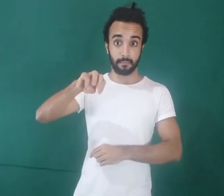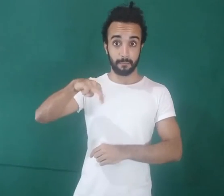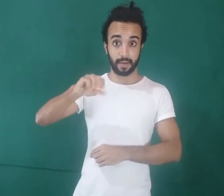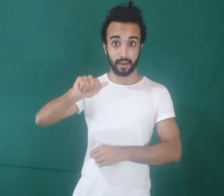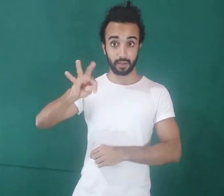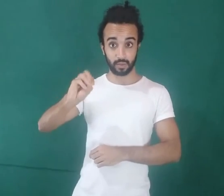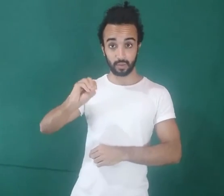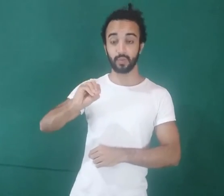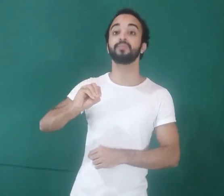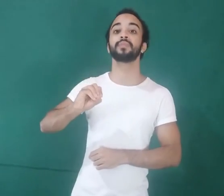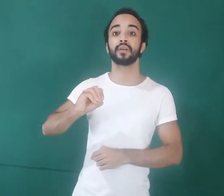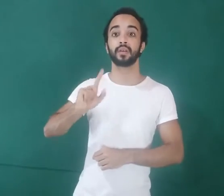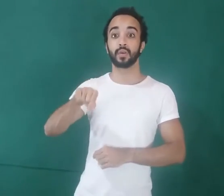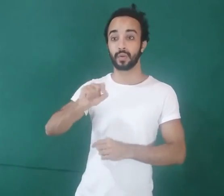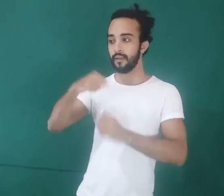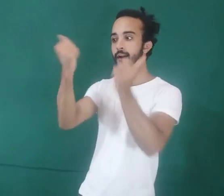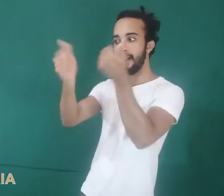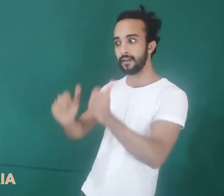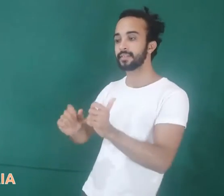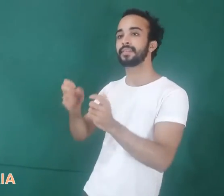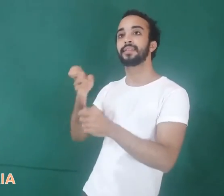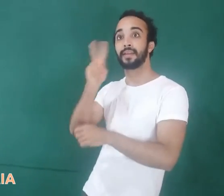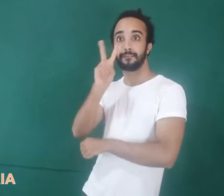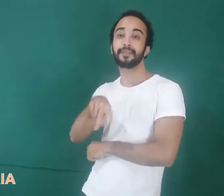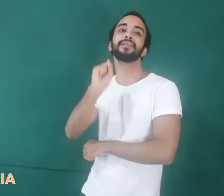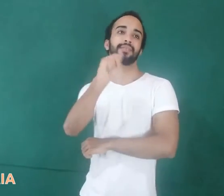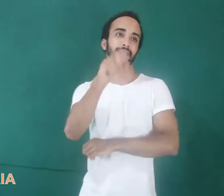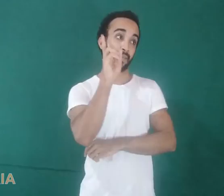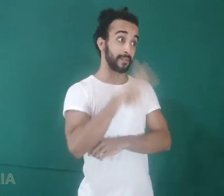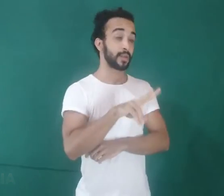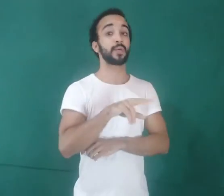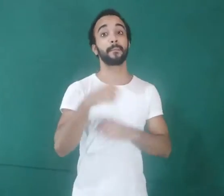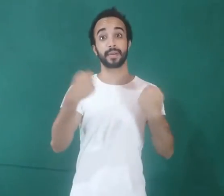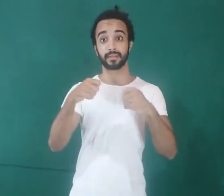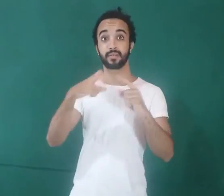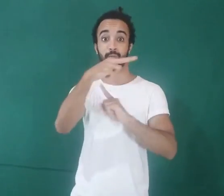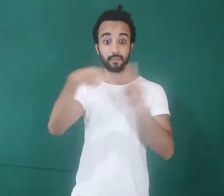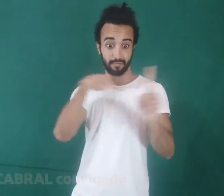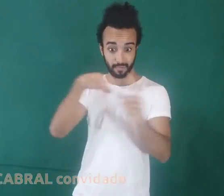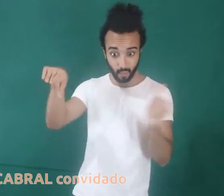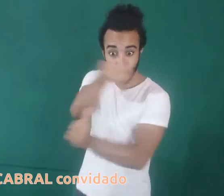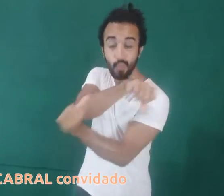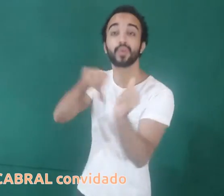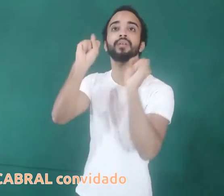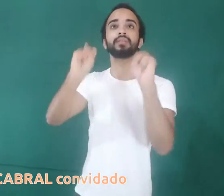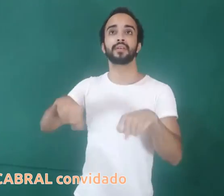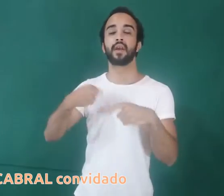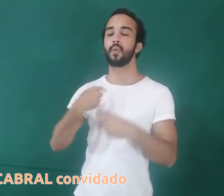isso. piram, mas tem que ser mesmo. Pronto. Piram! Precisa de fato subverter. Precisa... Tem uma palavra até que eu acho meio...